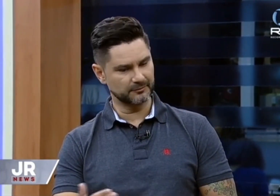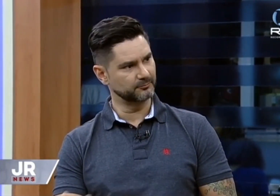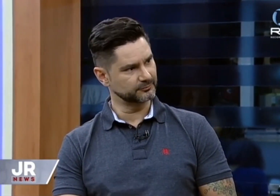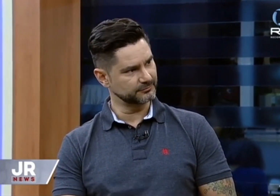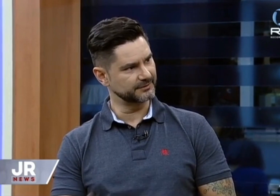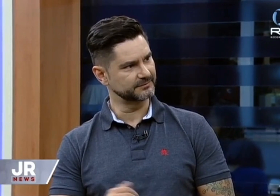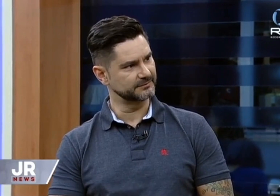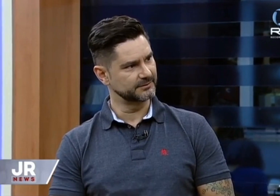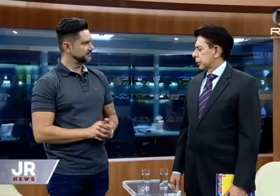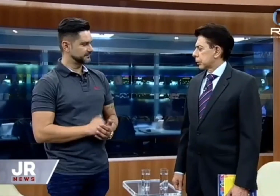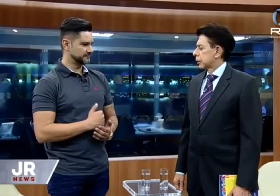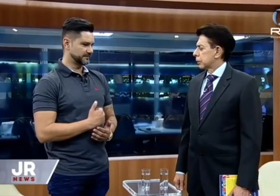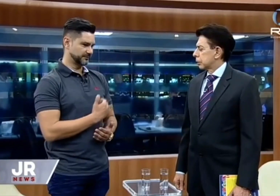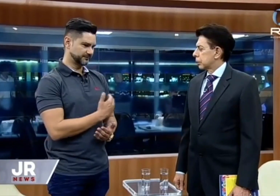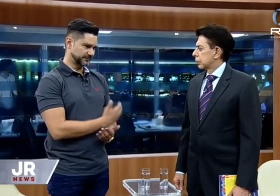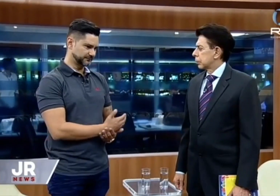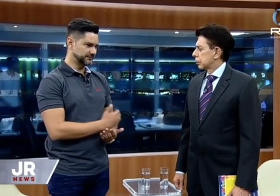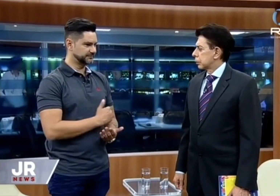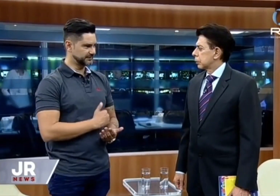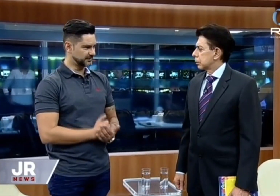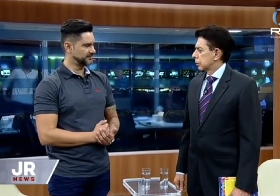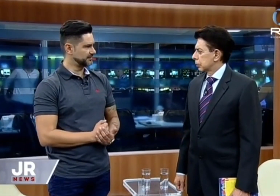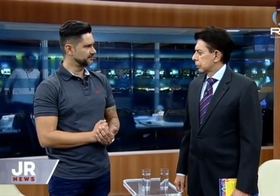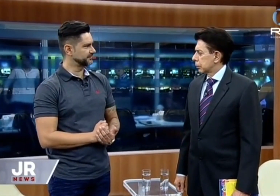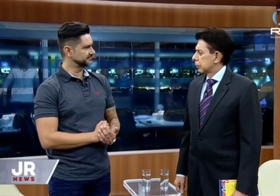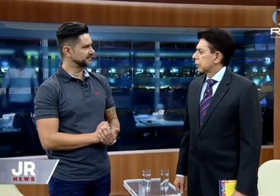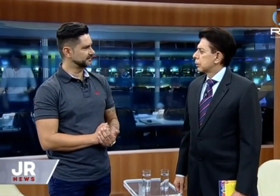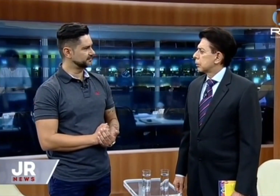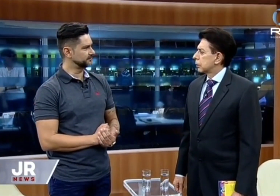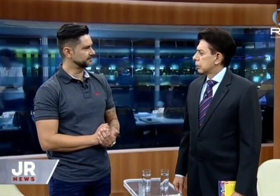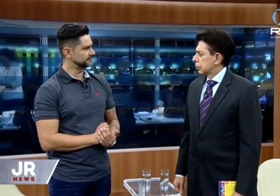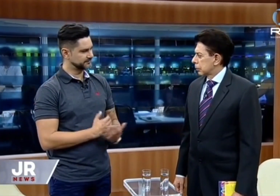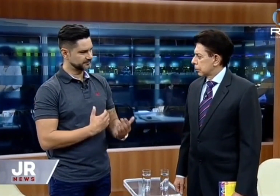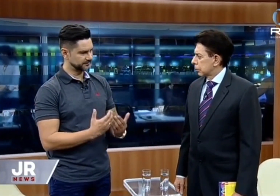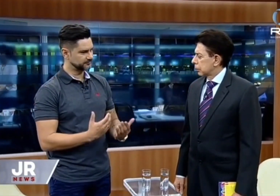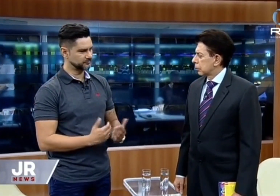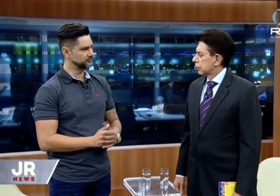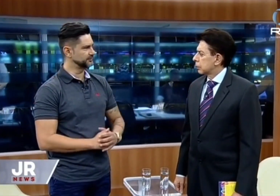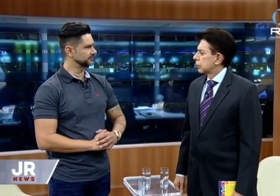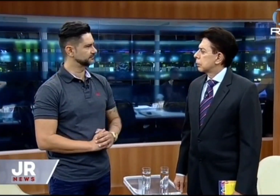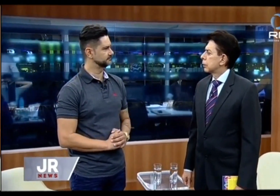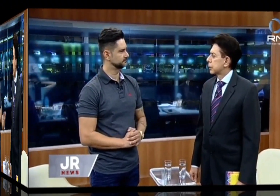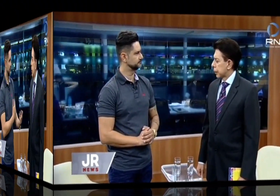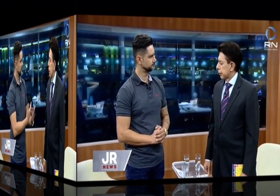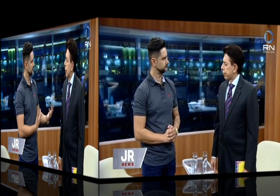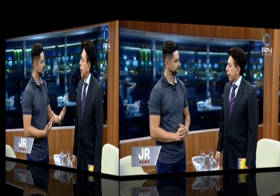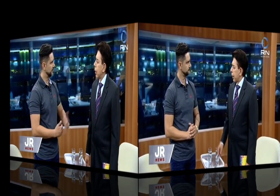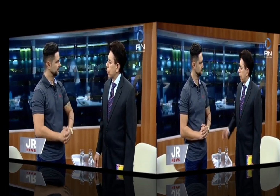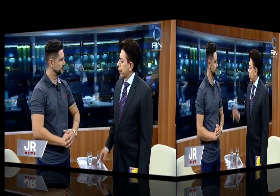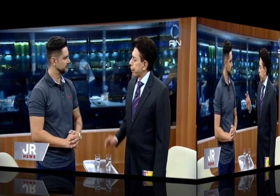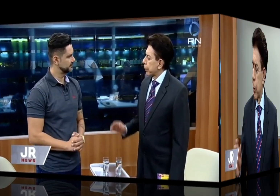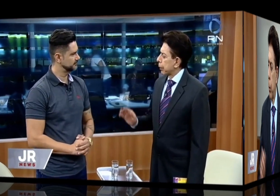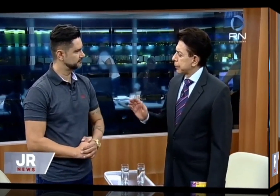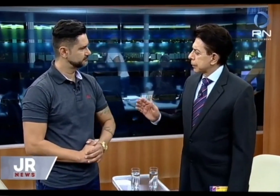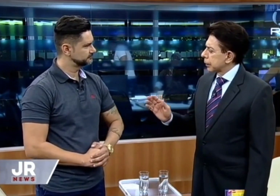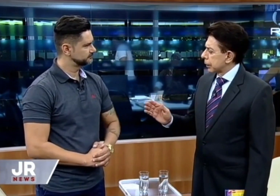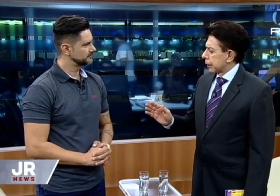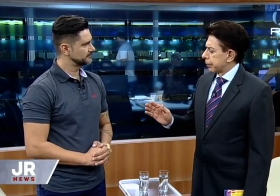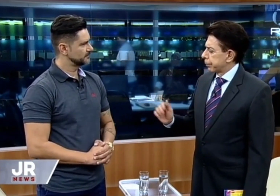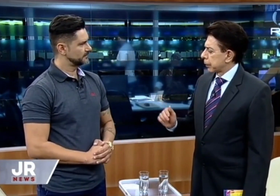gestual portuguesa. Se ele vai para os Estados Unidos, ele tem que aprender American Sign Language, senão ele não se comunica. Entendo. Agora, na medida em que,